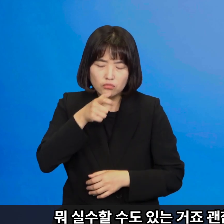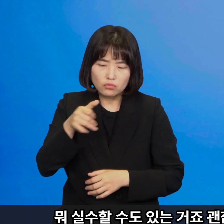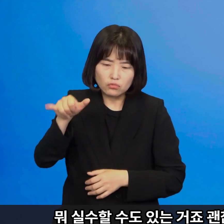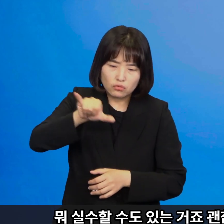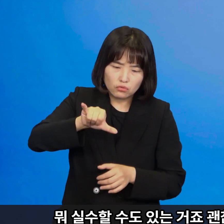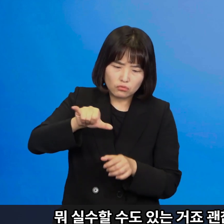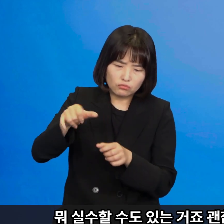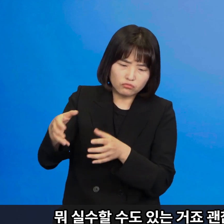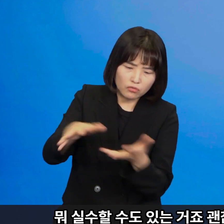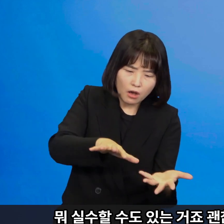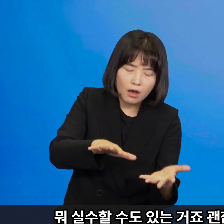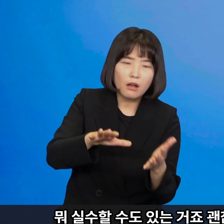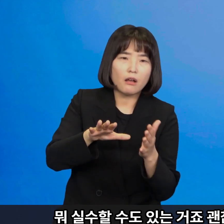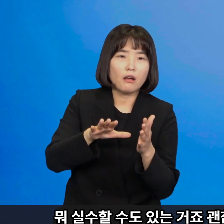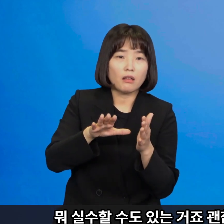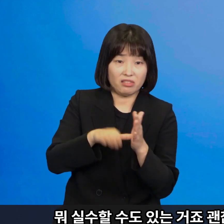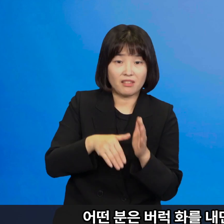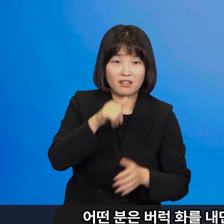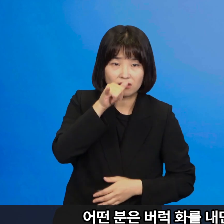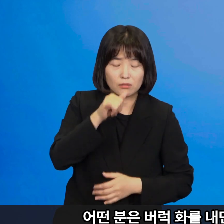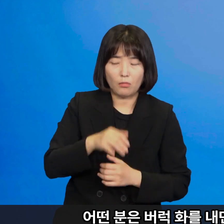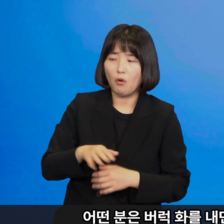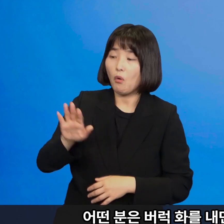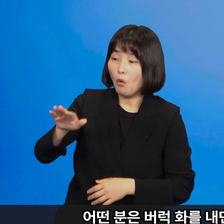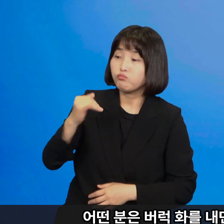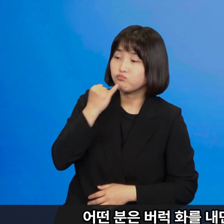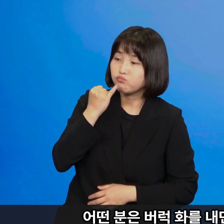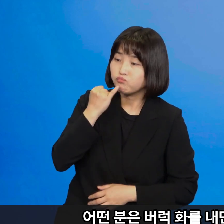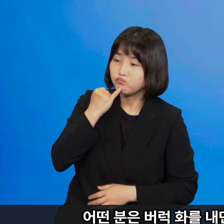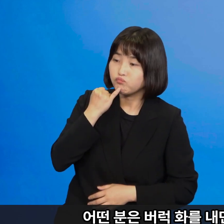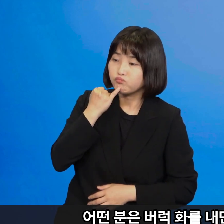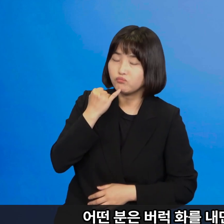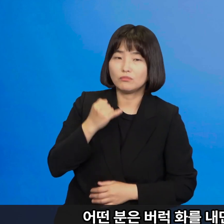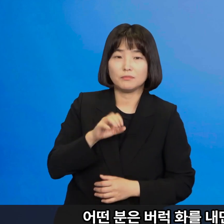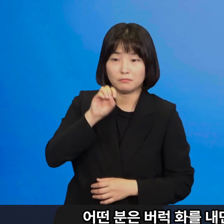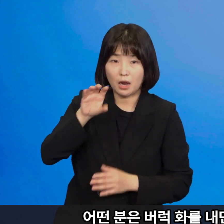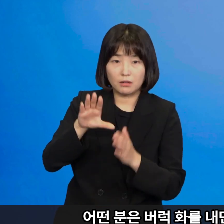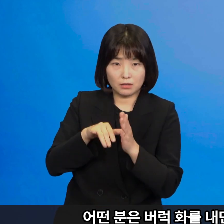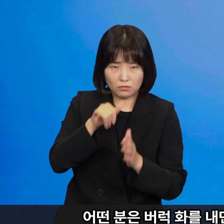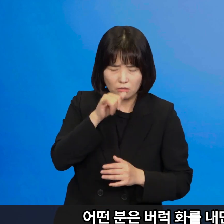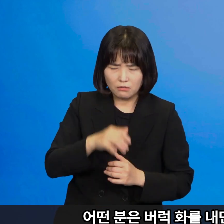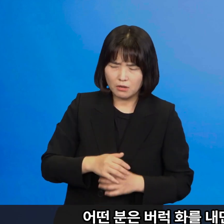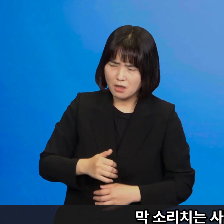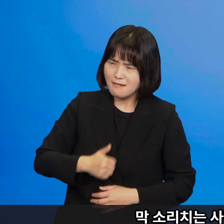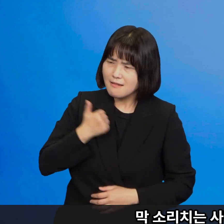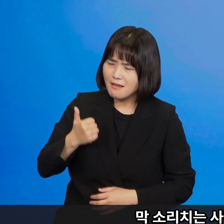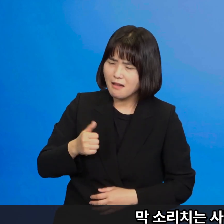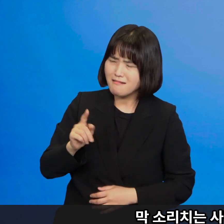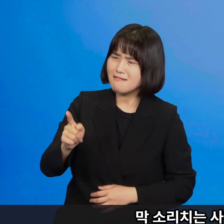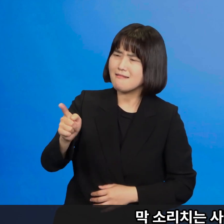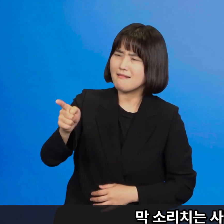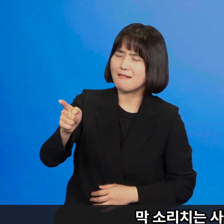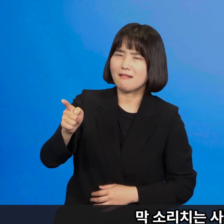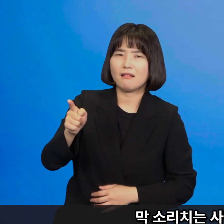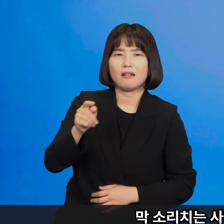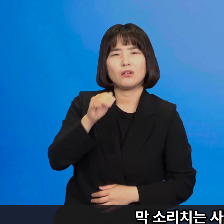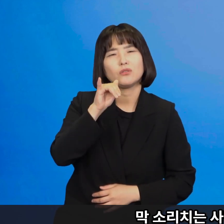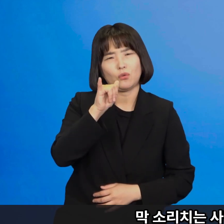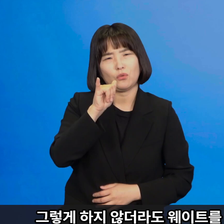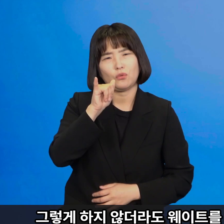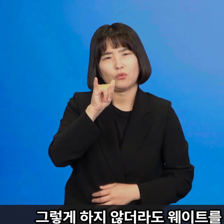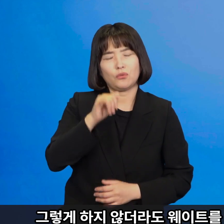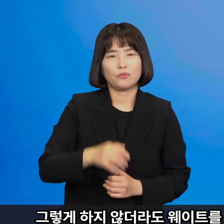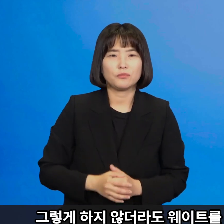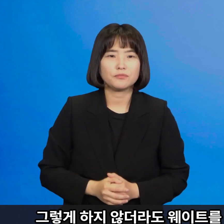거죠. 괜찮아요. 이렇게 하시는 분이 있고, 어떤 분은 버럭 화를 내면서 뭐 일을 그렇게 하냐고 막 소리치는 사람이 있을 수